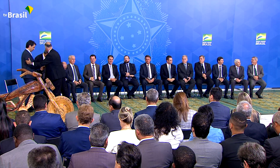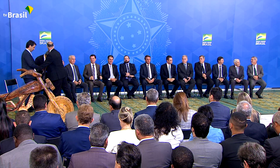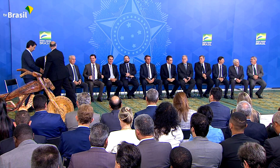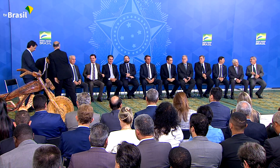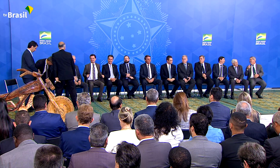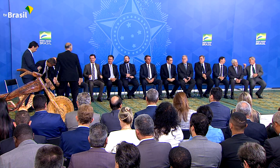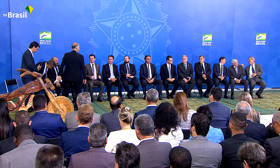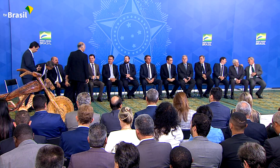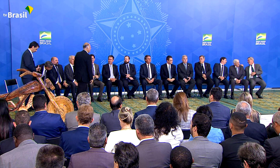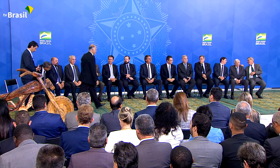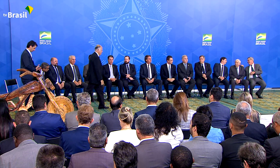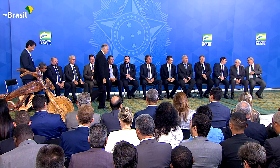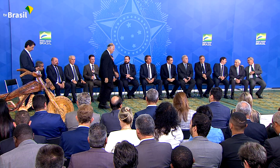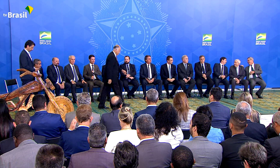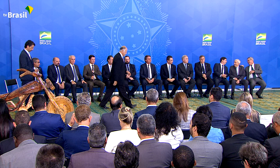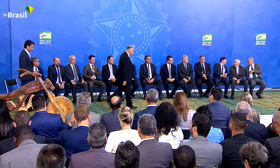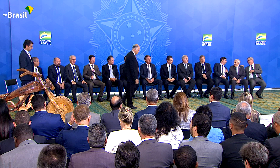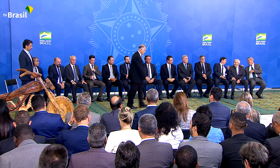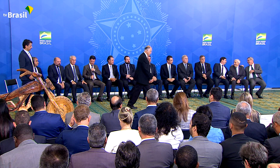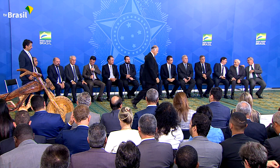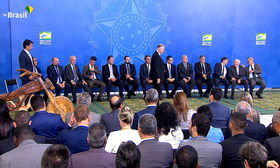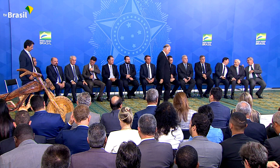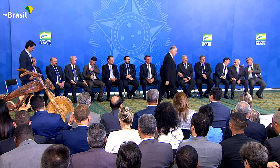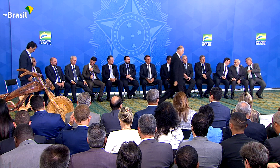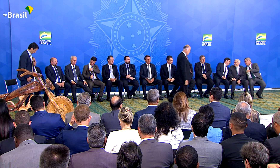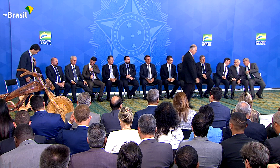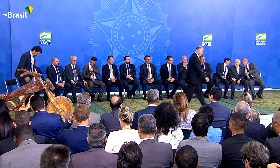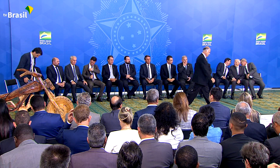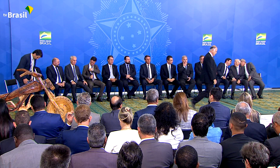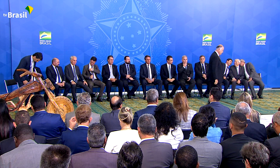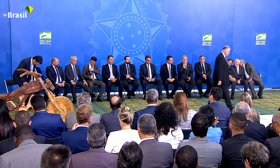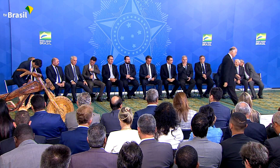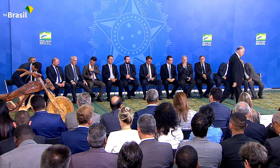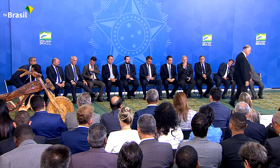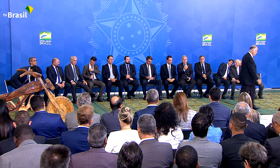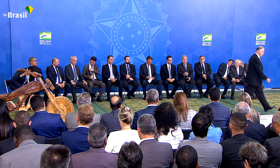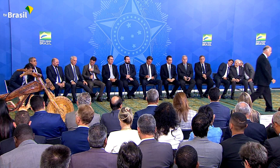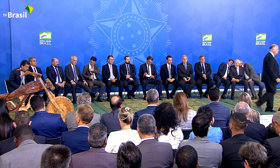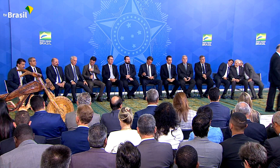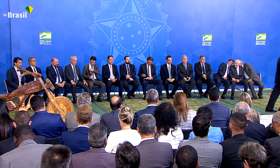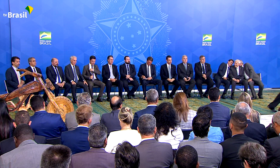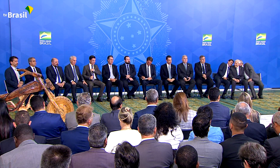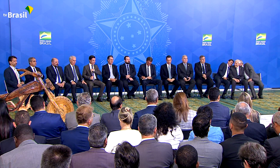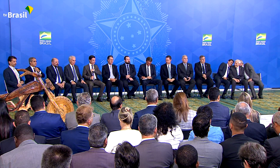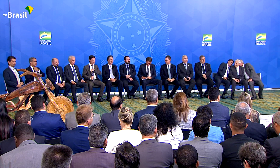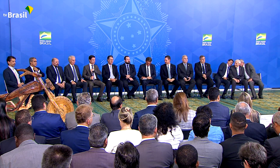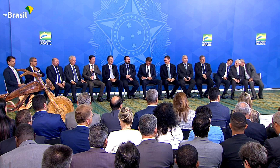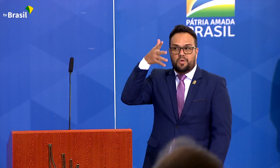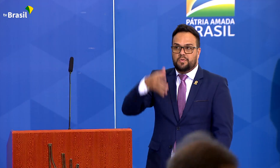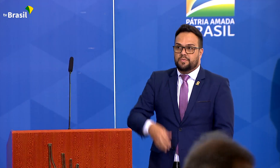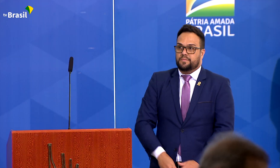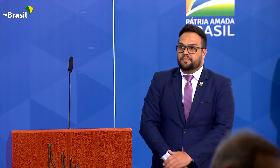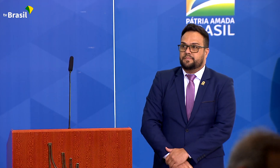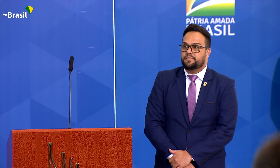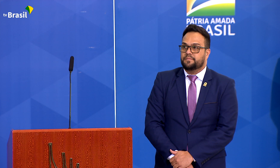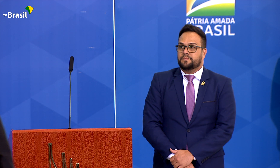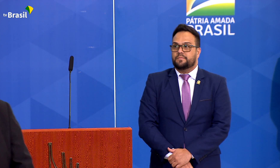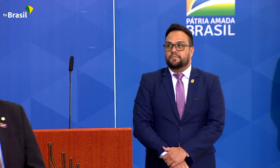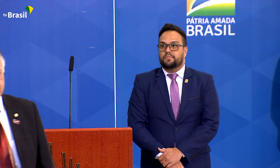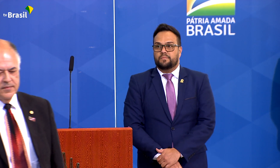e convidamos o deputado delegado Éder Mauro a fazer seu pronunciamento o